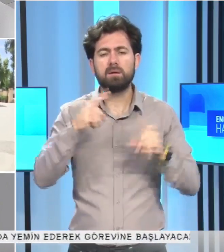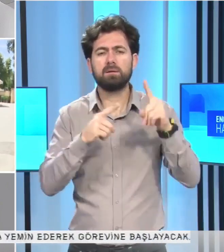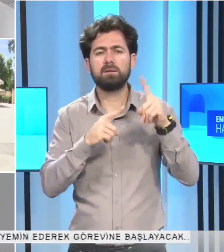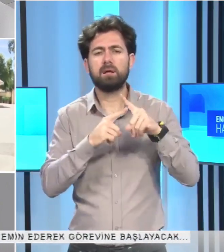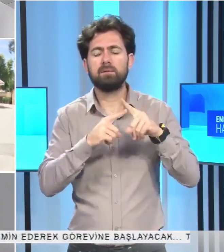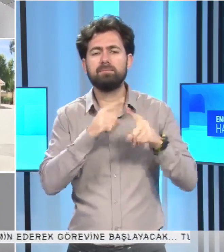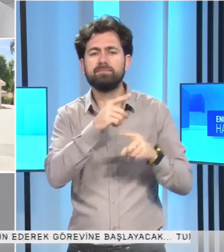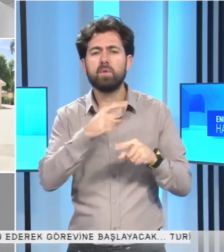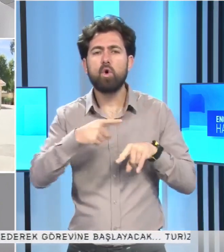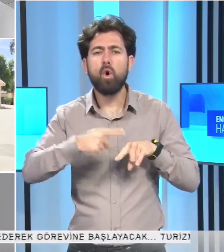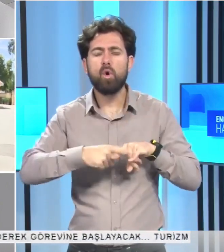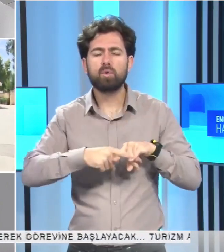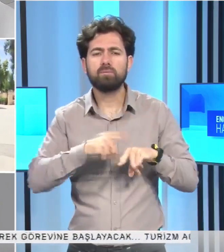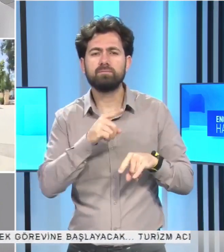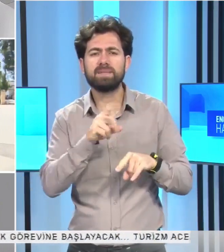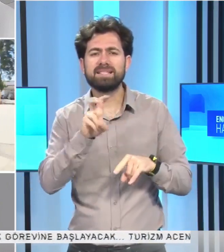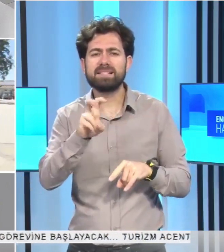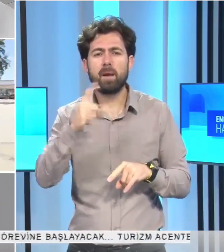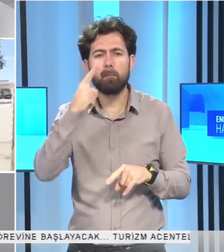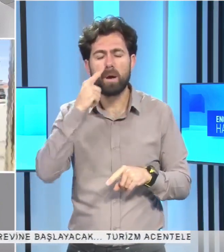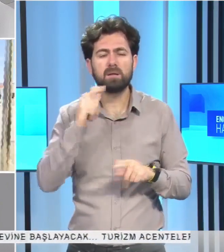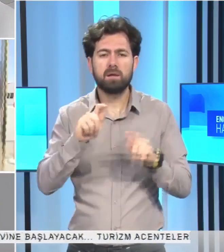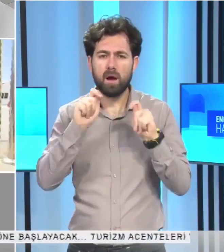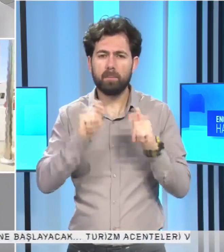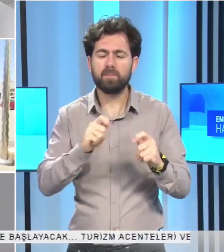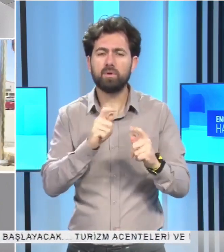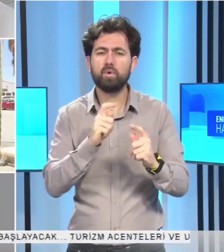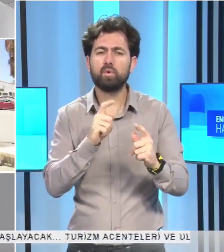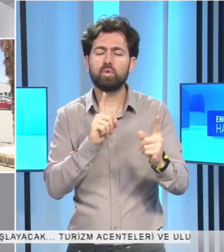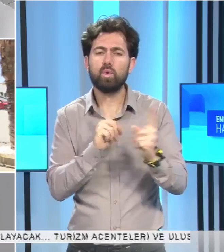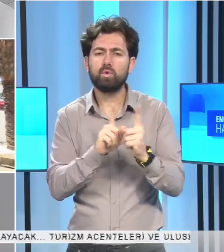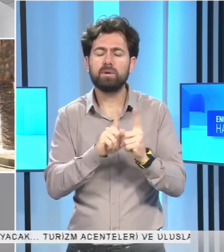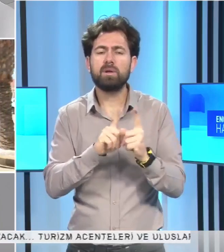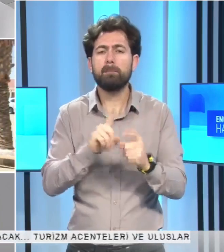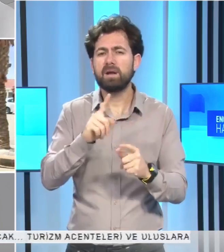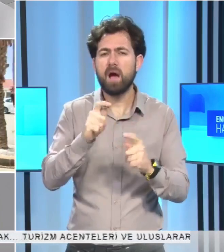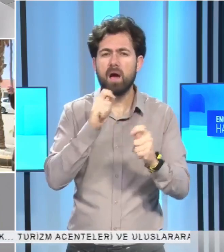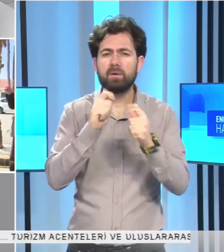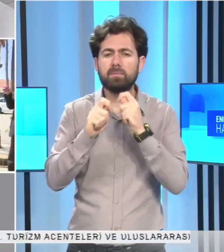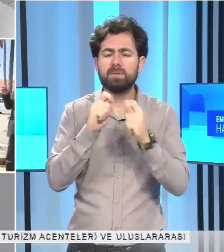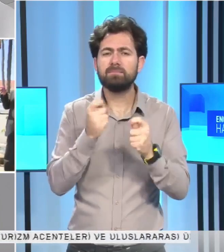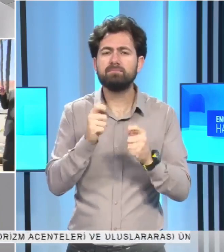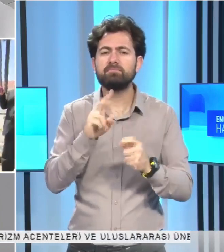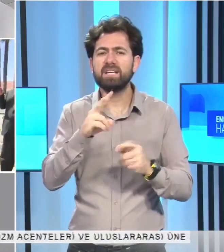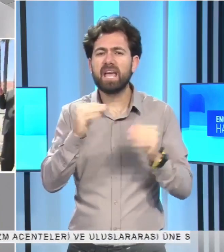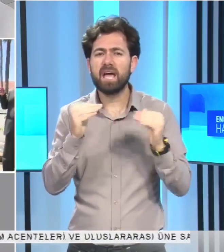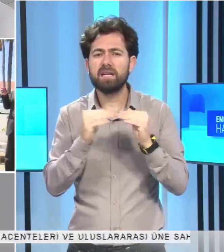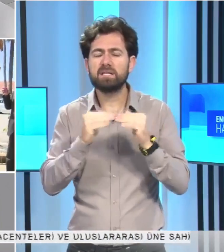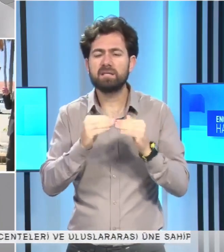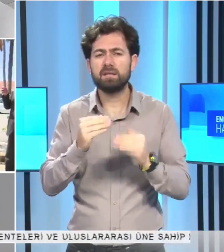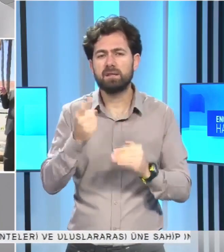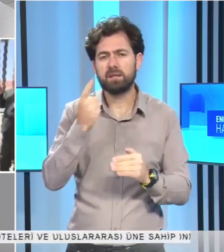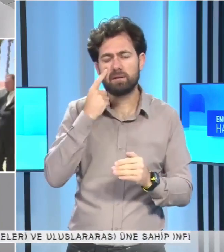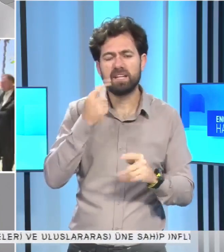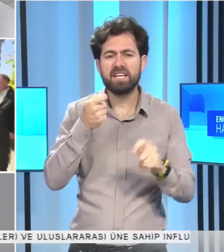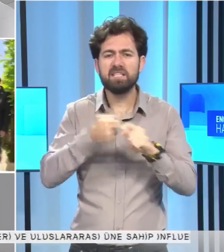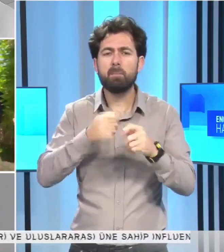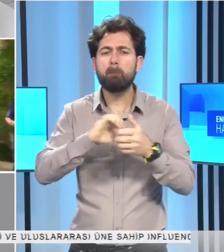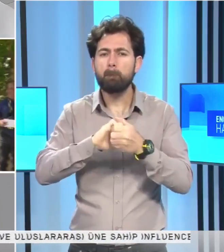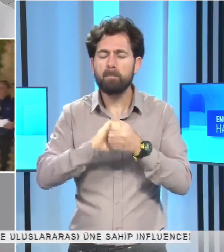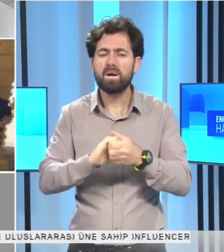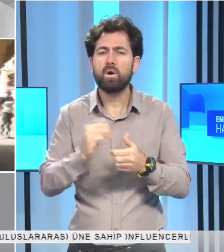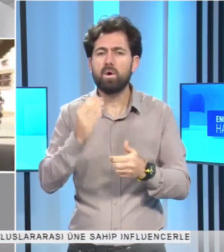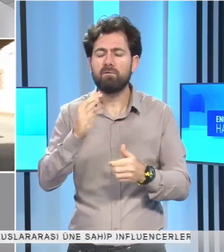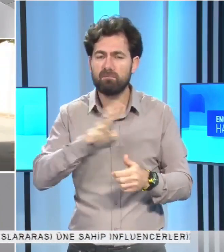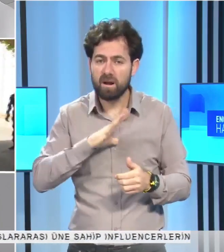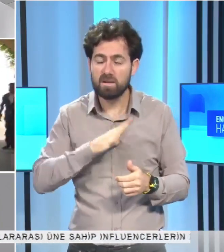Cumhurbaşkanı Tatar, Holguin'le 8 Mayıs'ta yaptığı görüşmede bir anlaşmanın iki eşit devletin işbirliğiyle